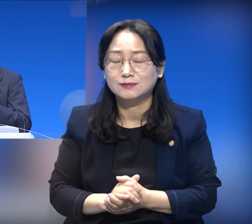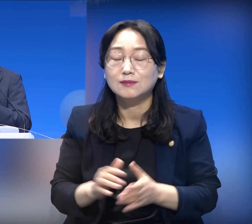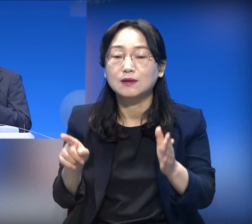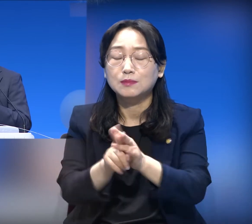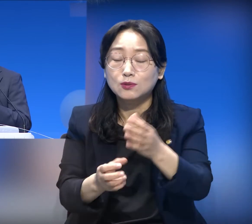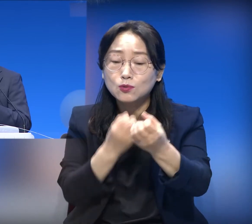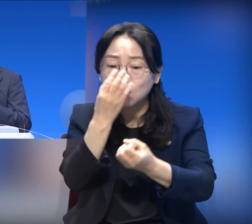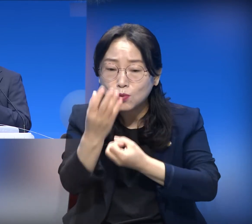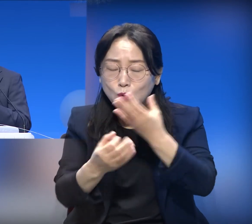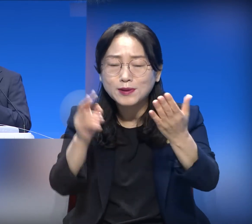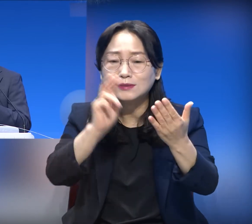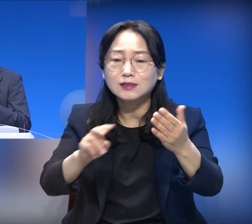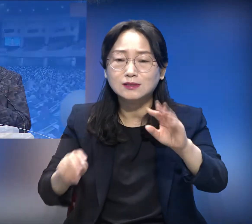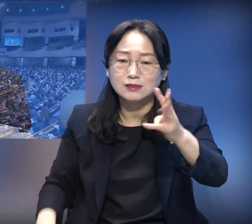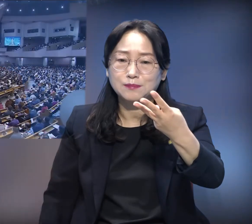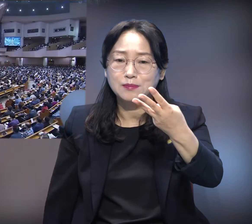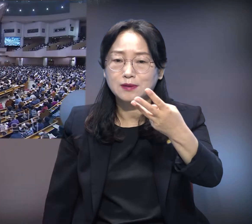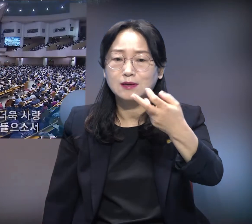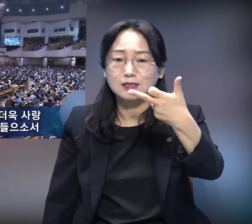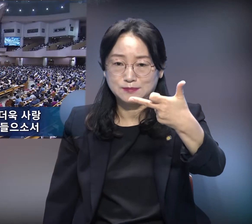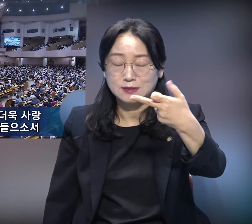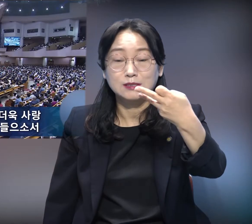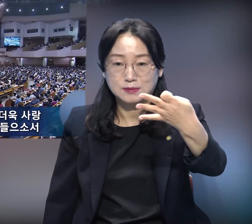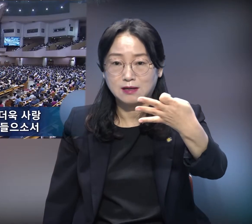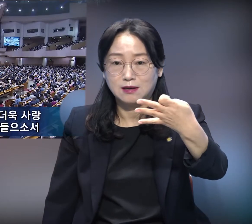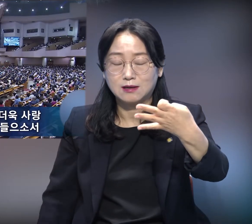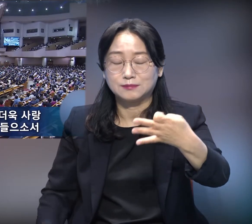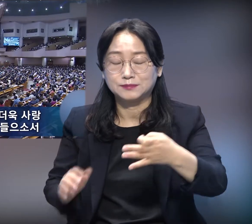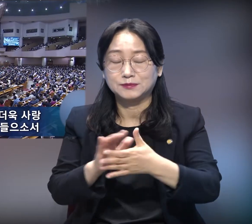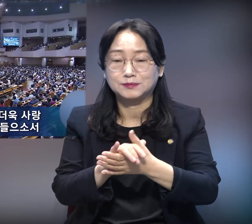믿음의 고백으로 우리가 찬송가 314장을 함께 부릅니다.